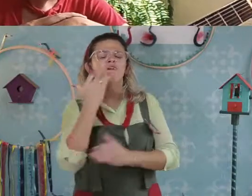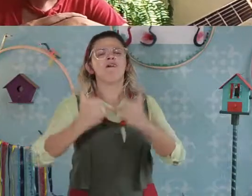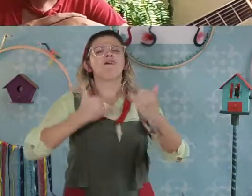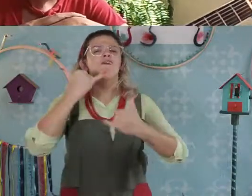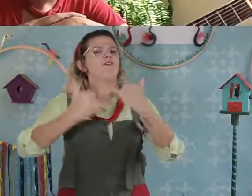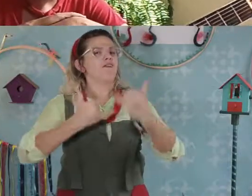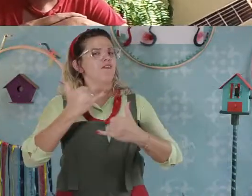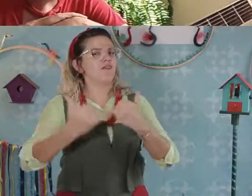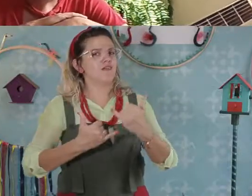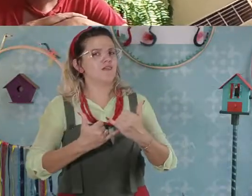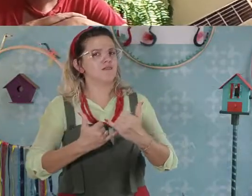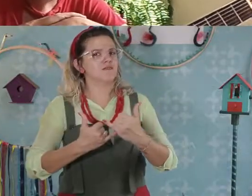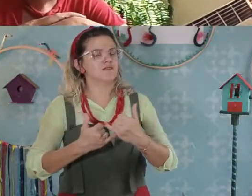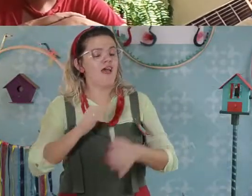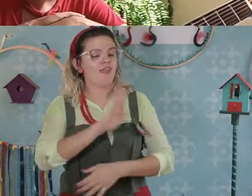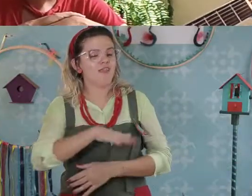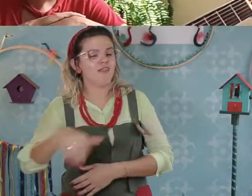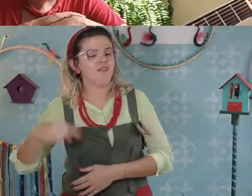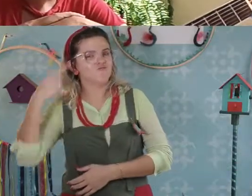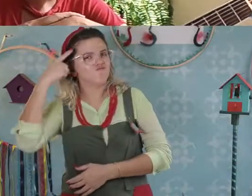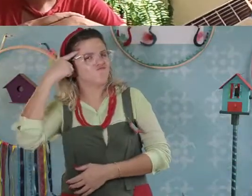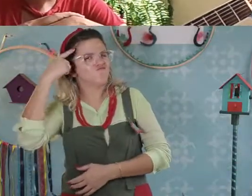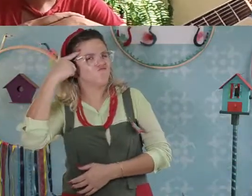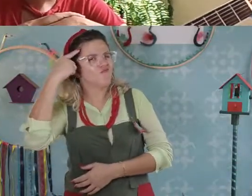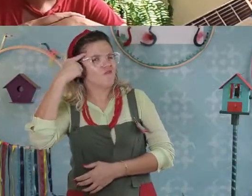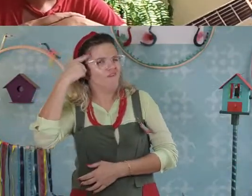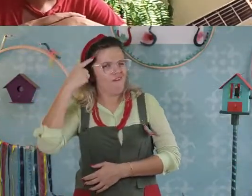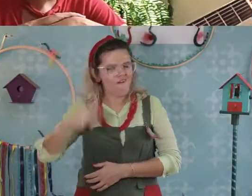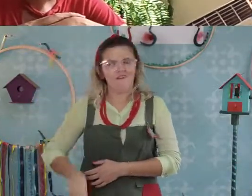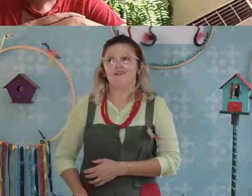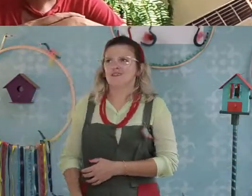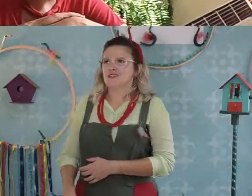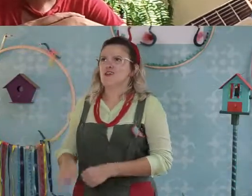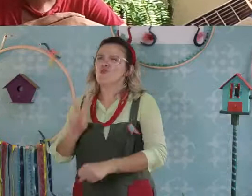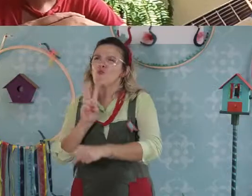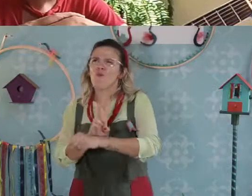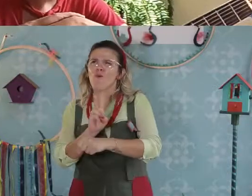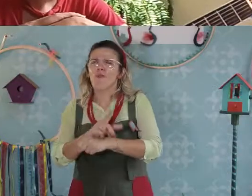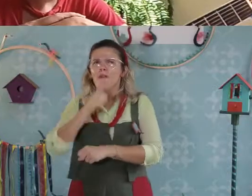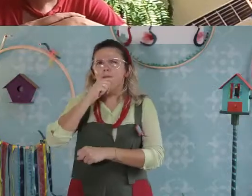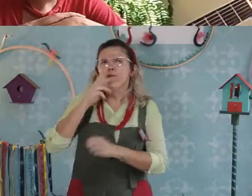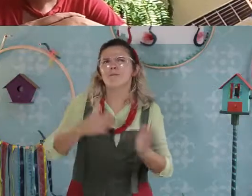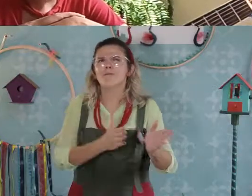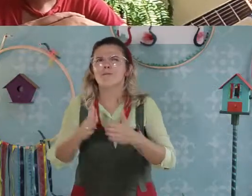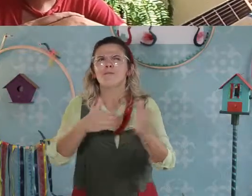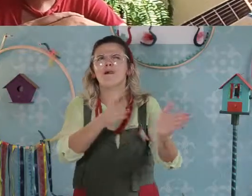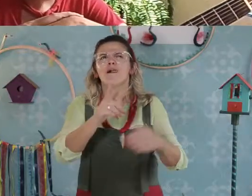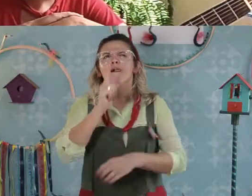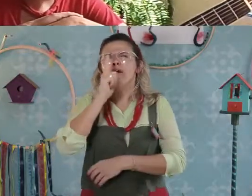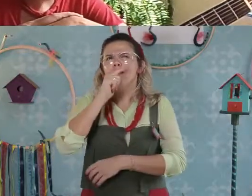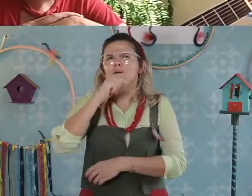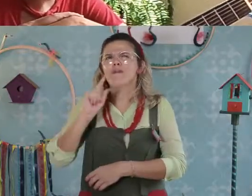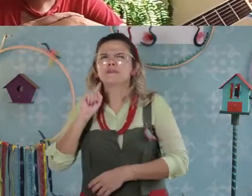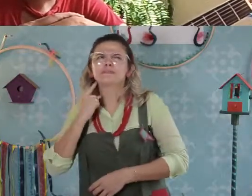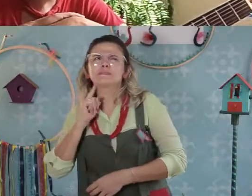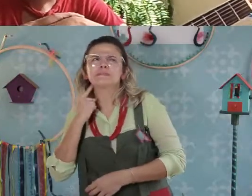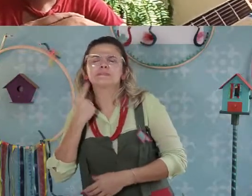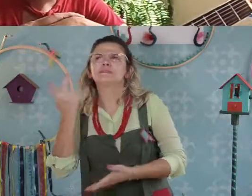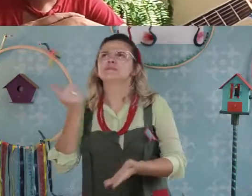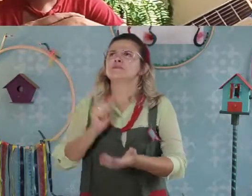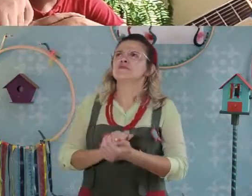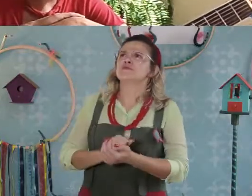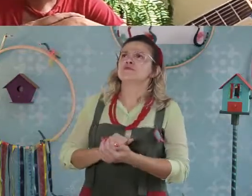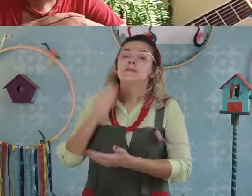brincadeiras, eles também montaram um plano. Eles sabiam sobre os cuidados com a água, com o rio, sobre cuidar